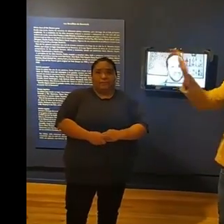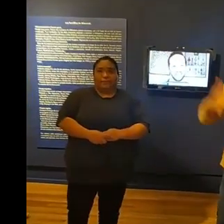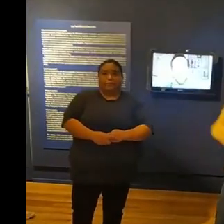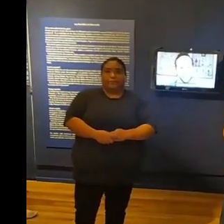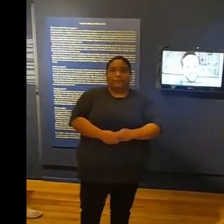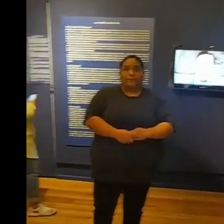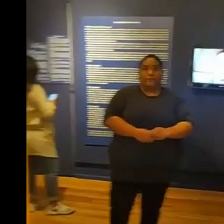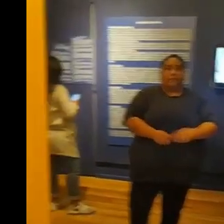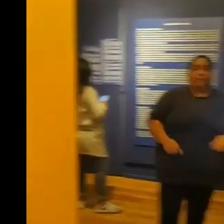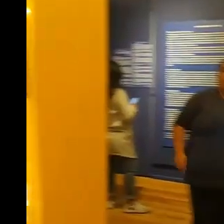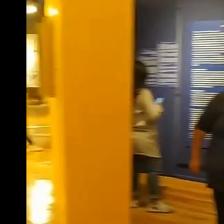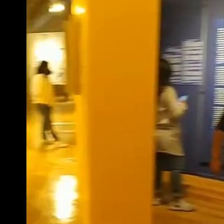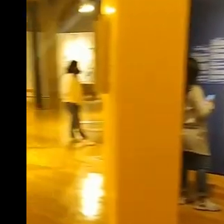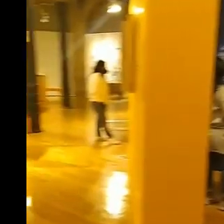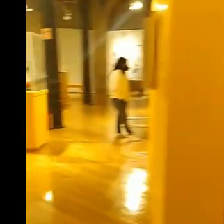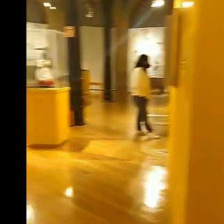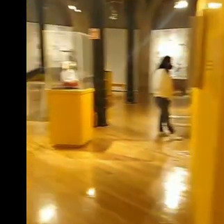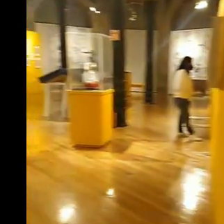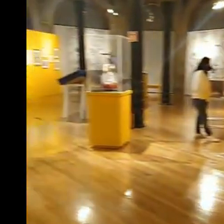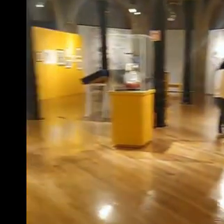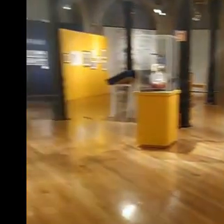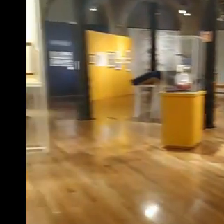De este lado, por favor.